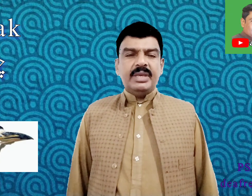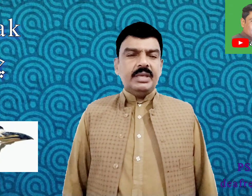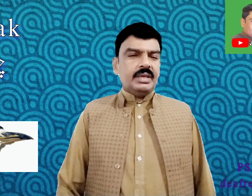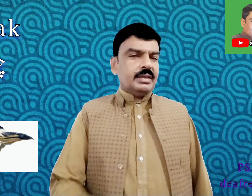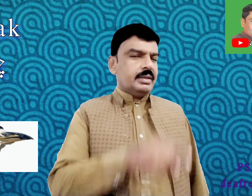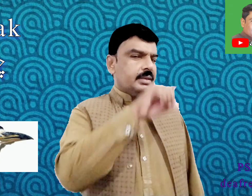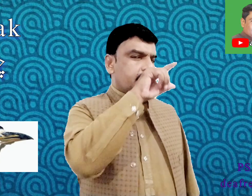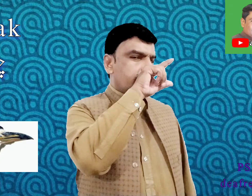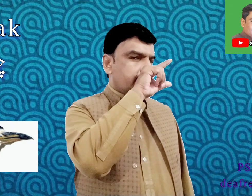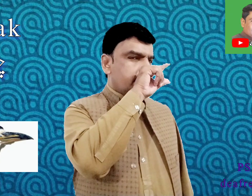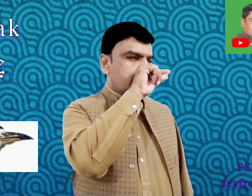बीक,